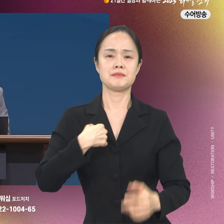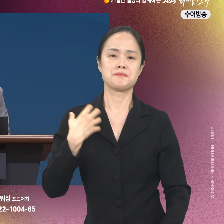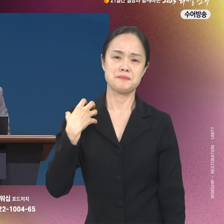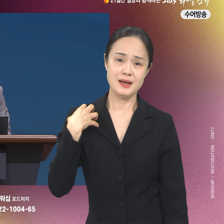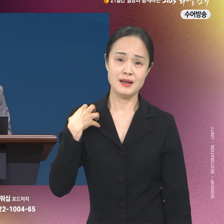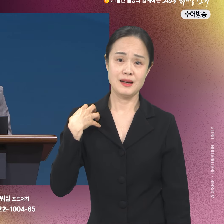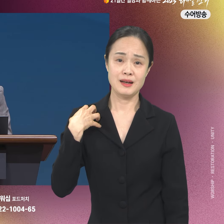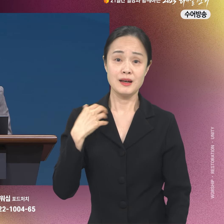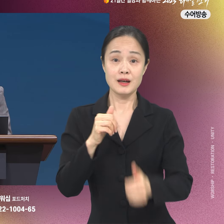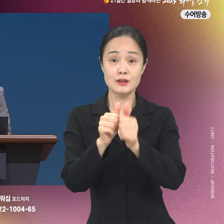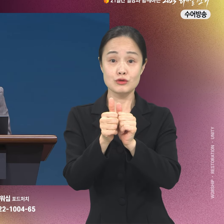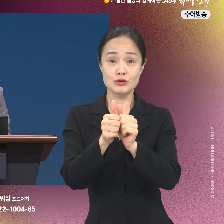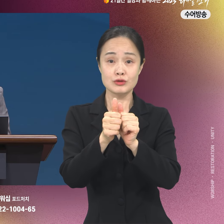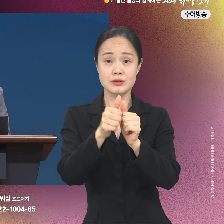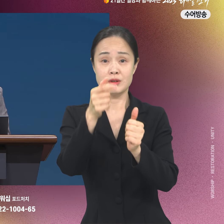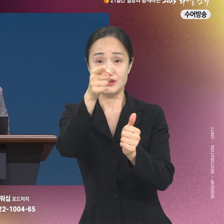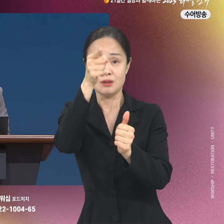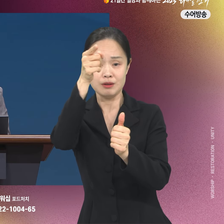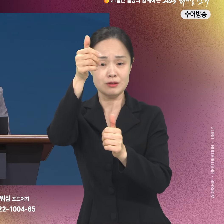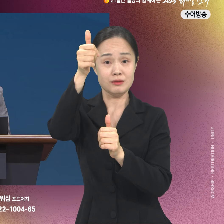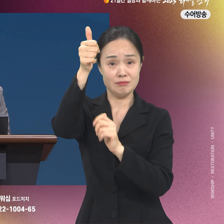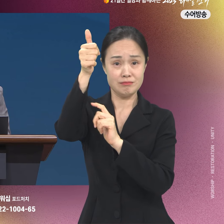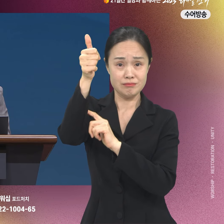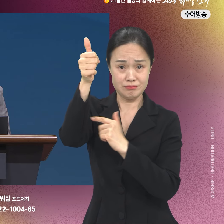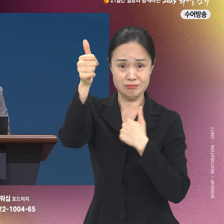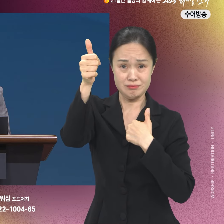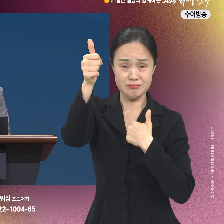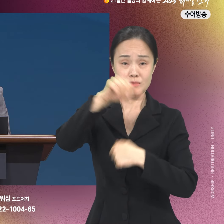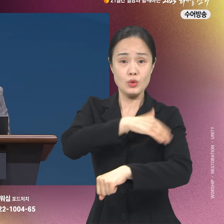포기하고 합류를 했죠. 합류하면서